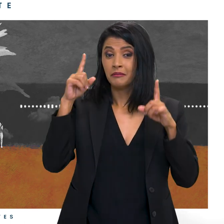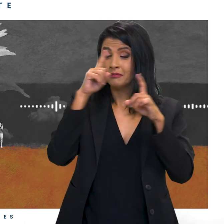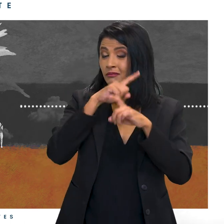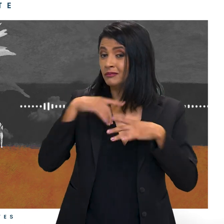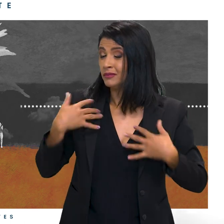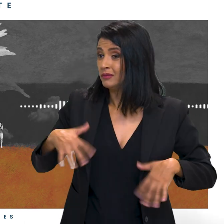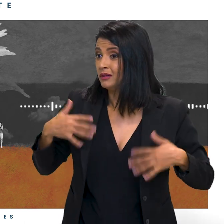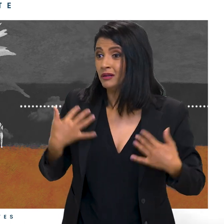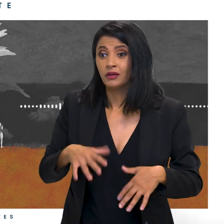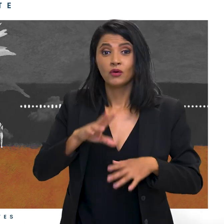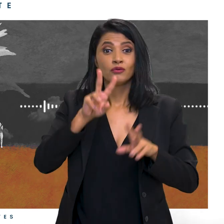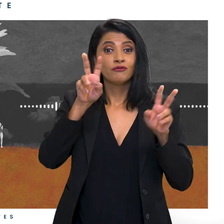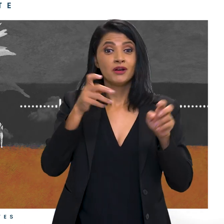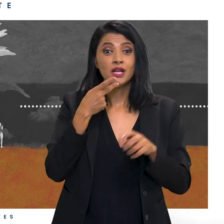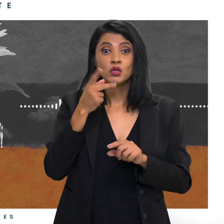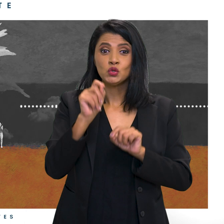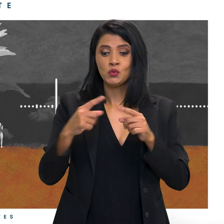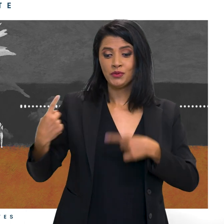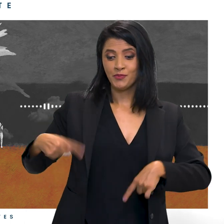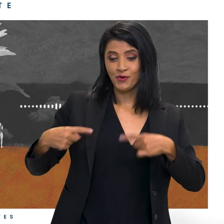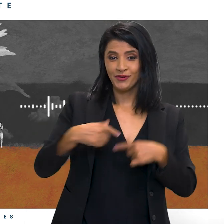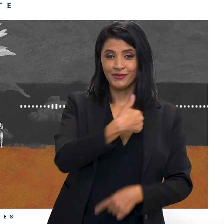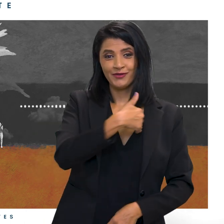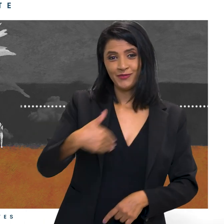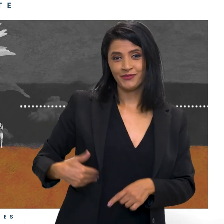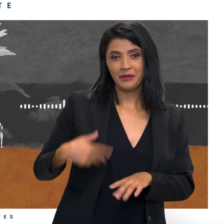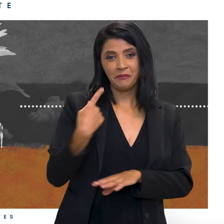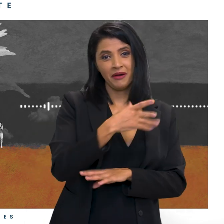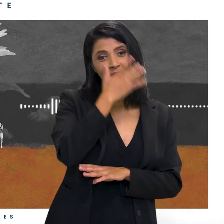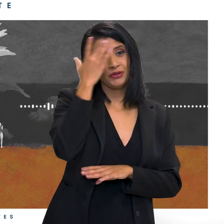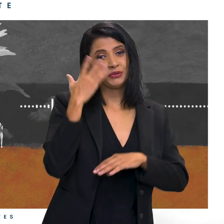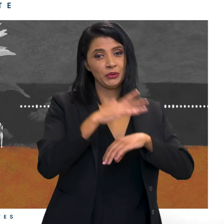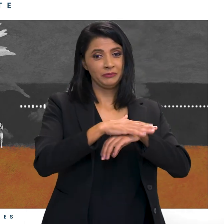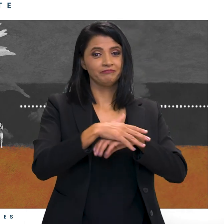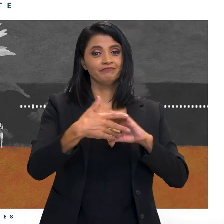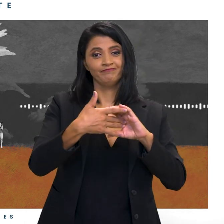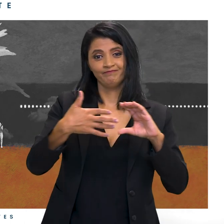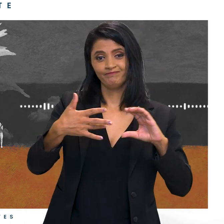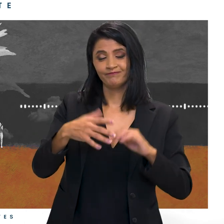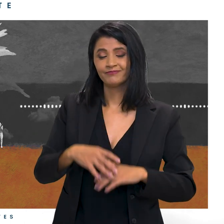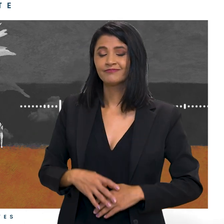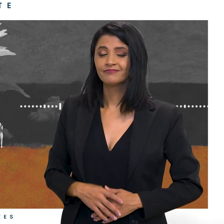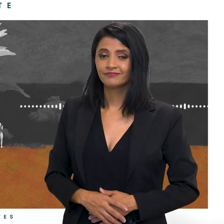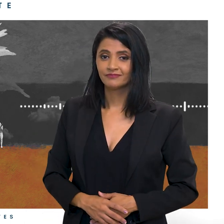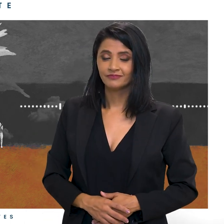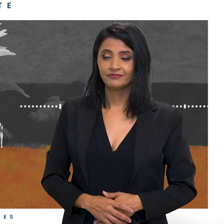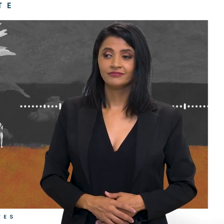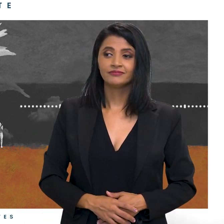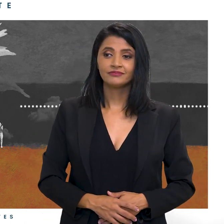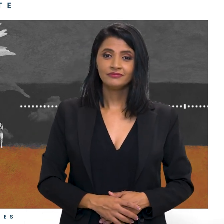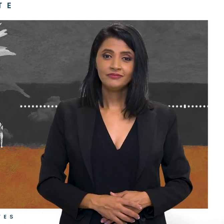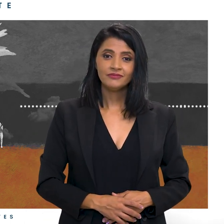um dos elementos mais cruciais quando se fala sobre políticas públicas para pessoas com doenças raras.